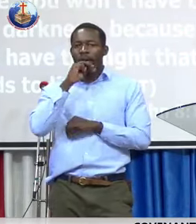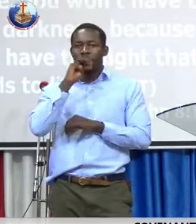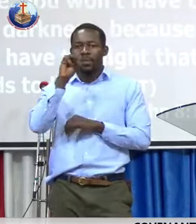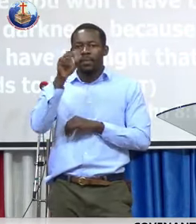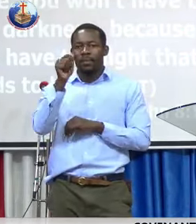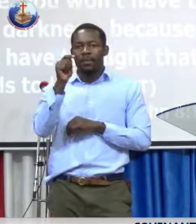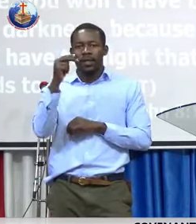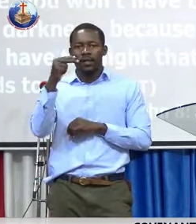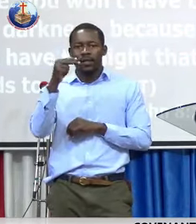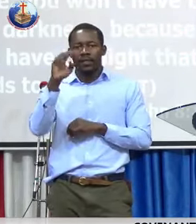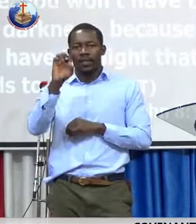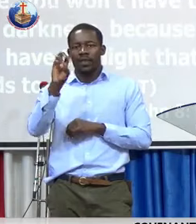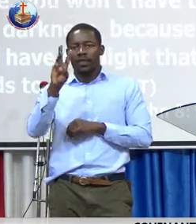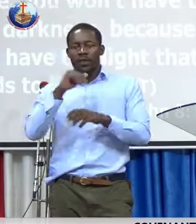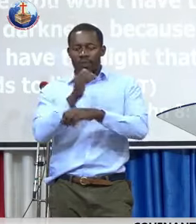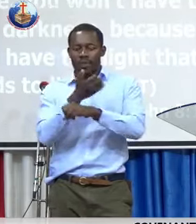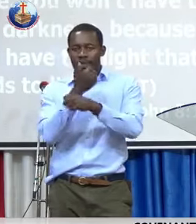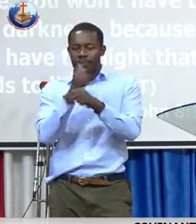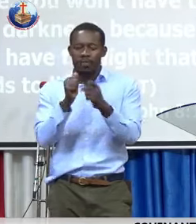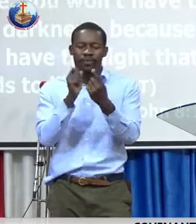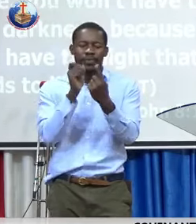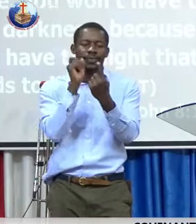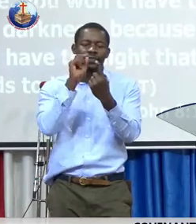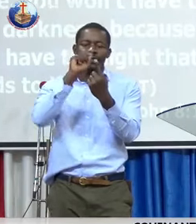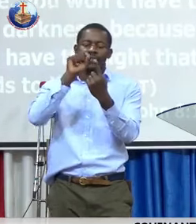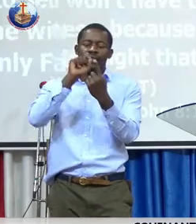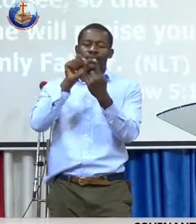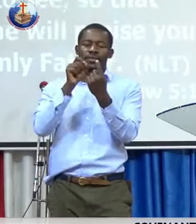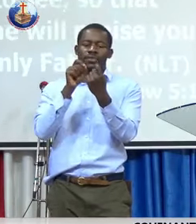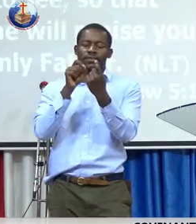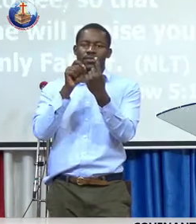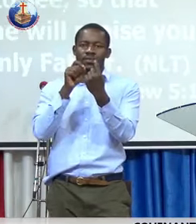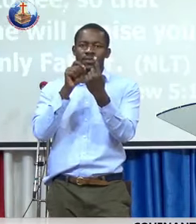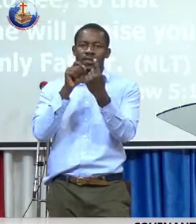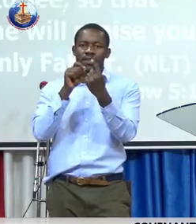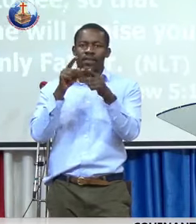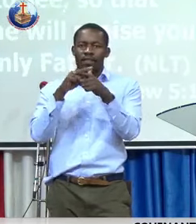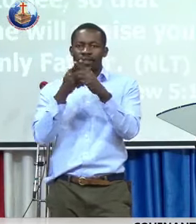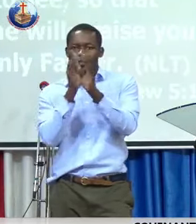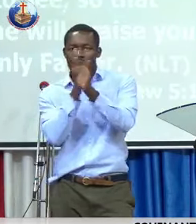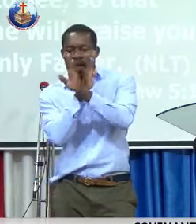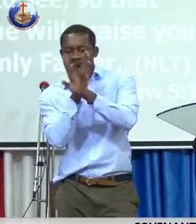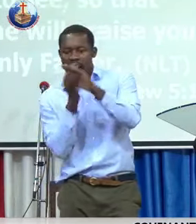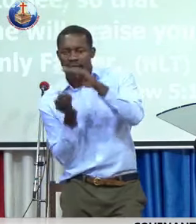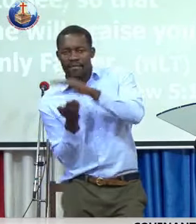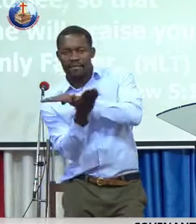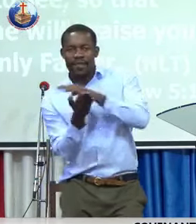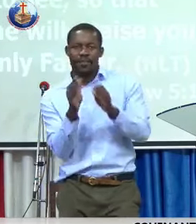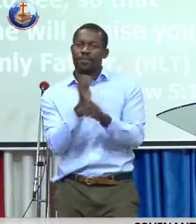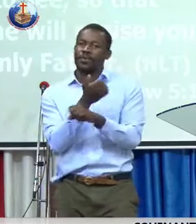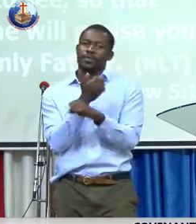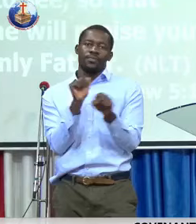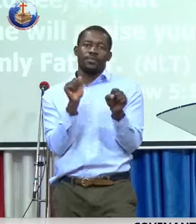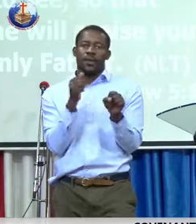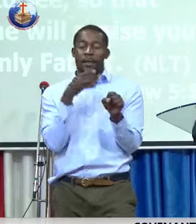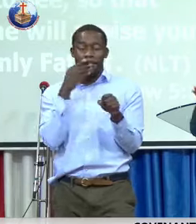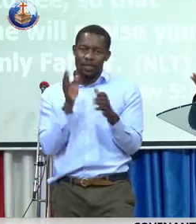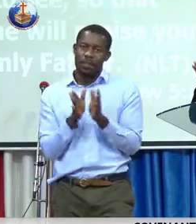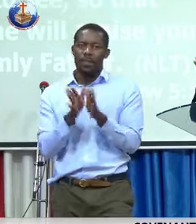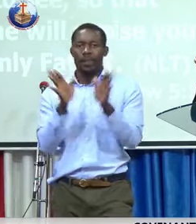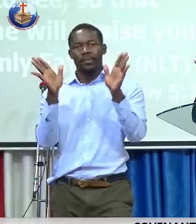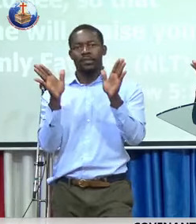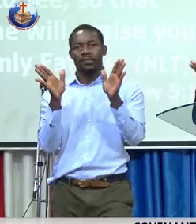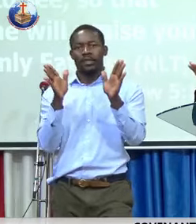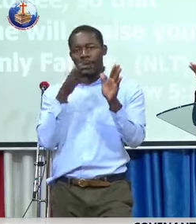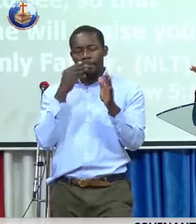a lamp and then put it under a basket. Wakati anasema ya kwamba katika Mathayo 5:16 huwezi kasha taa kisha ukaweka chini ya meza. You need